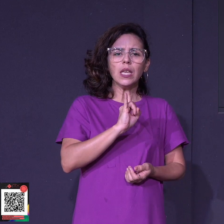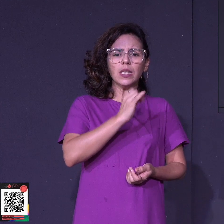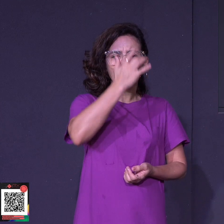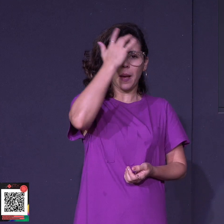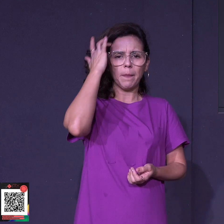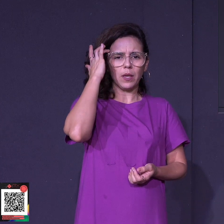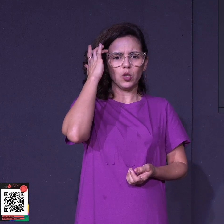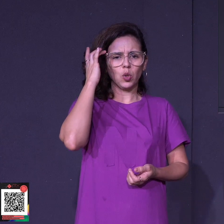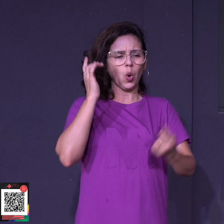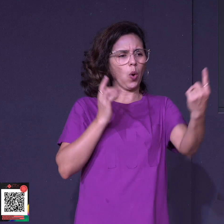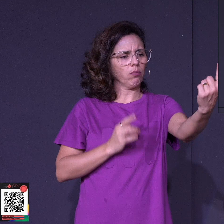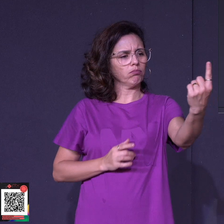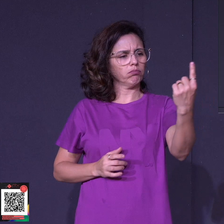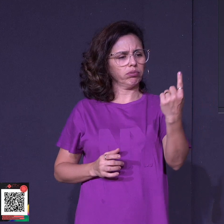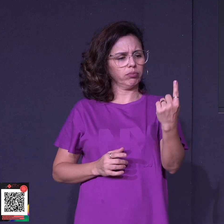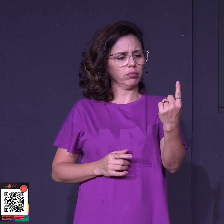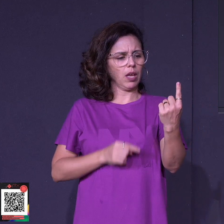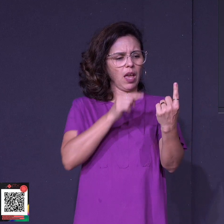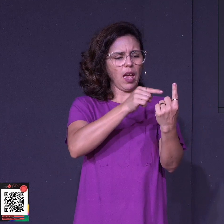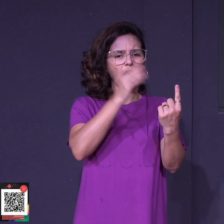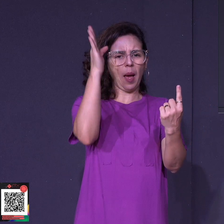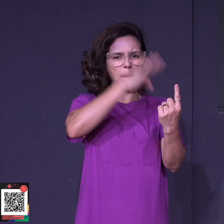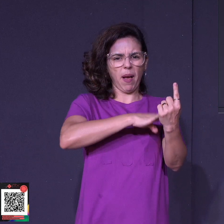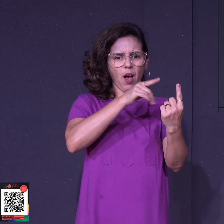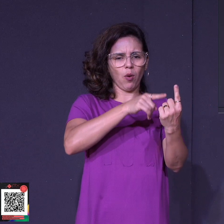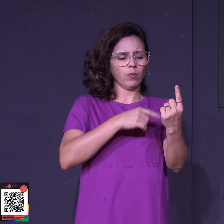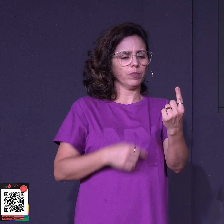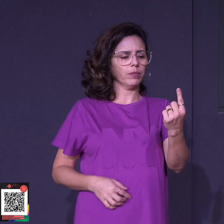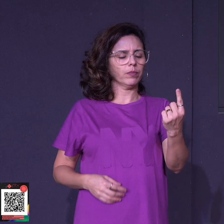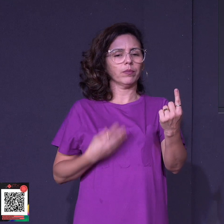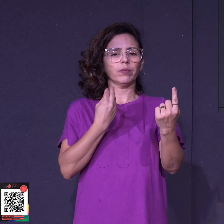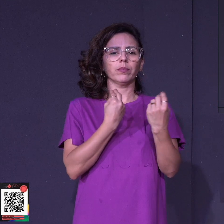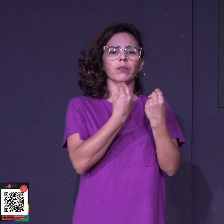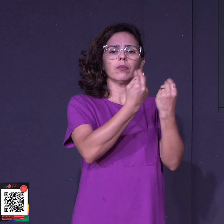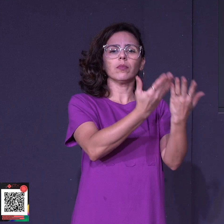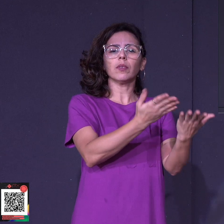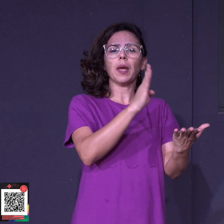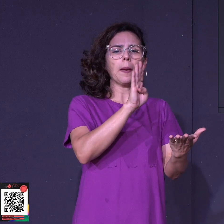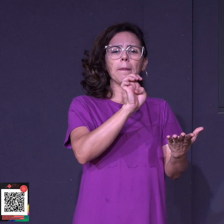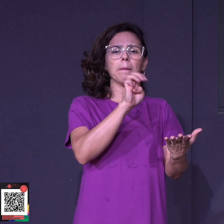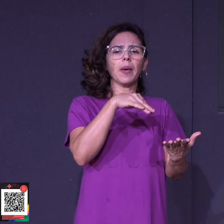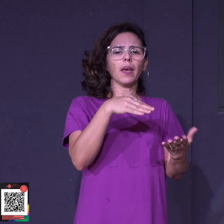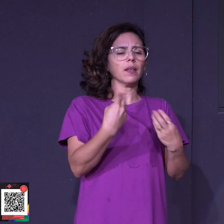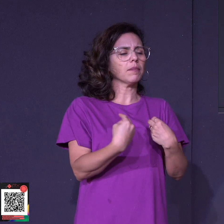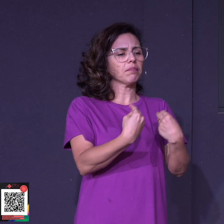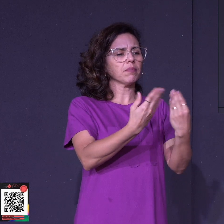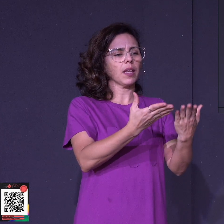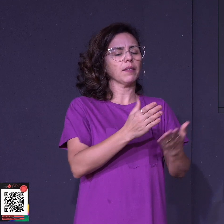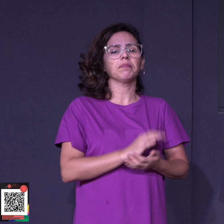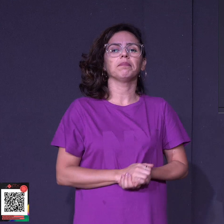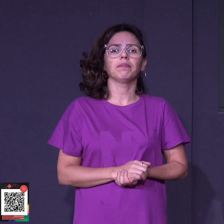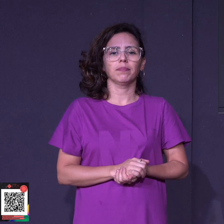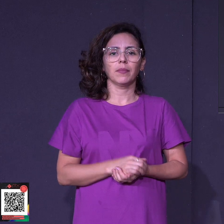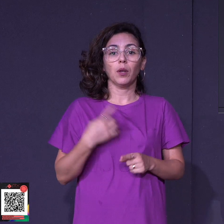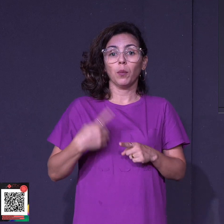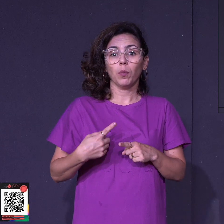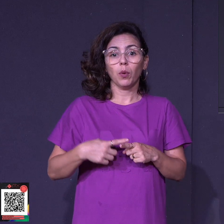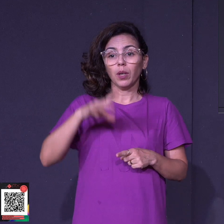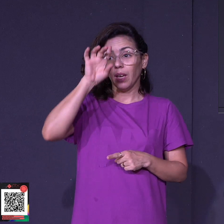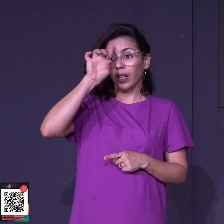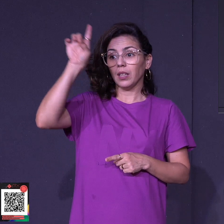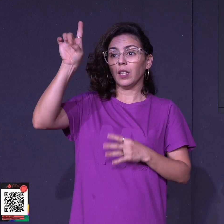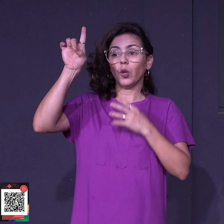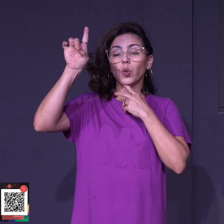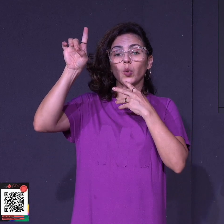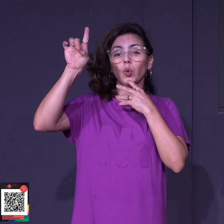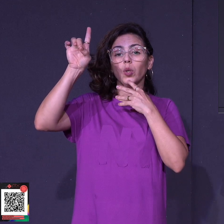Porque Deus é conhecido pela sua justiça. E Ele,